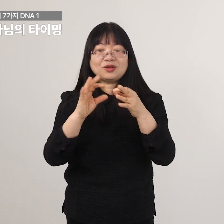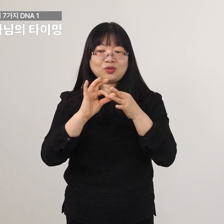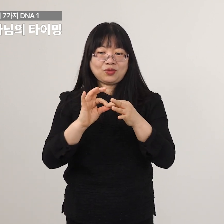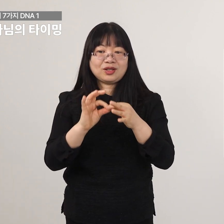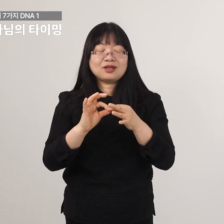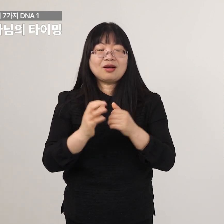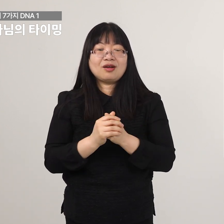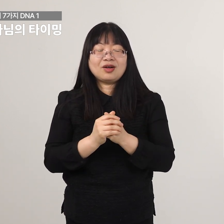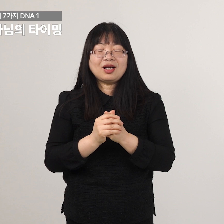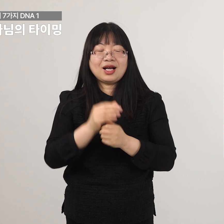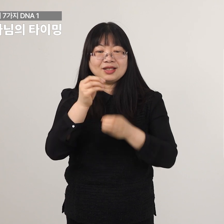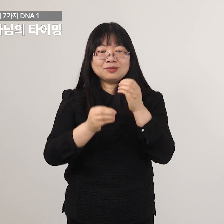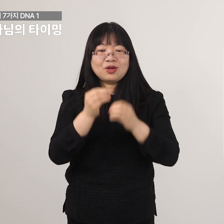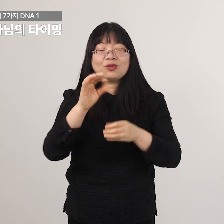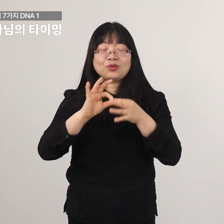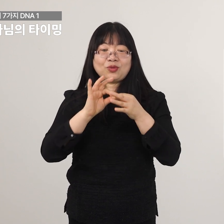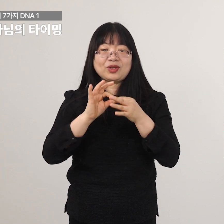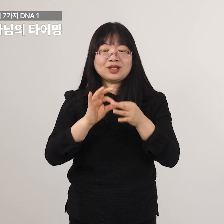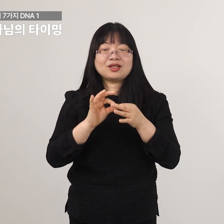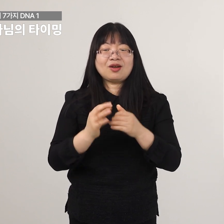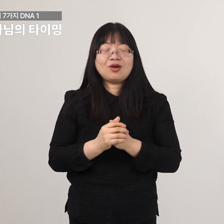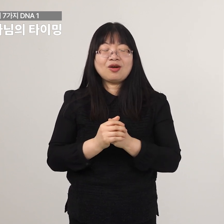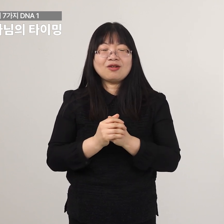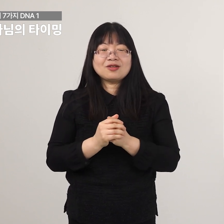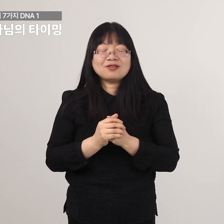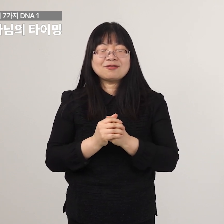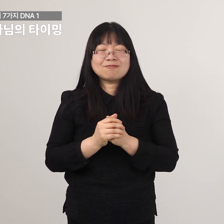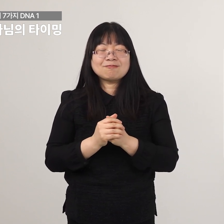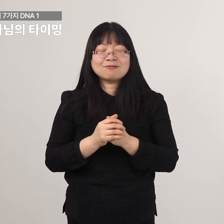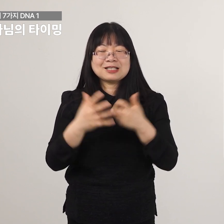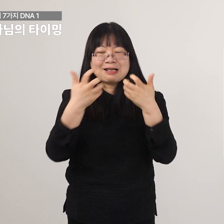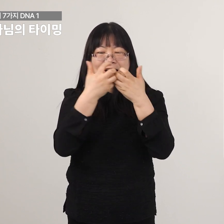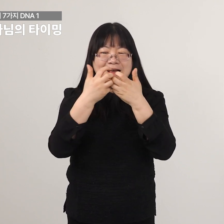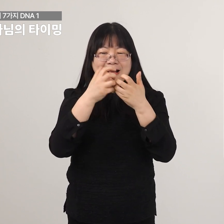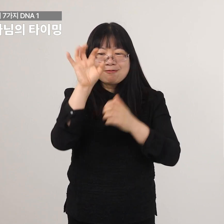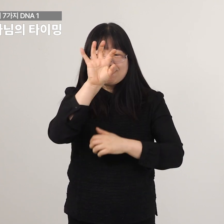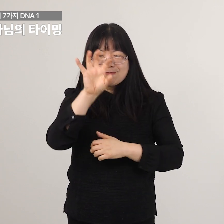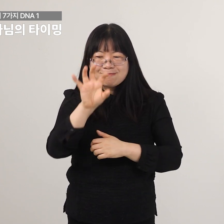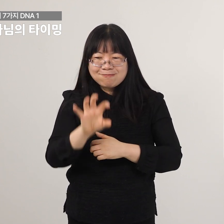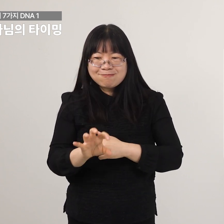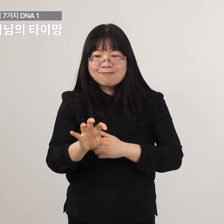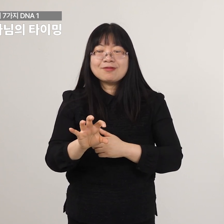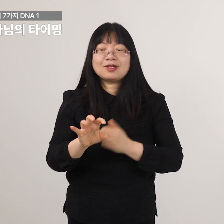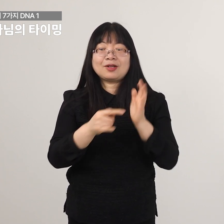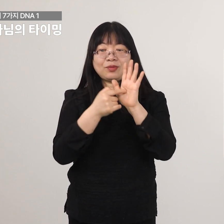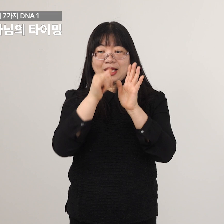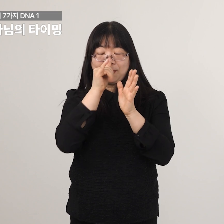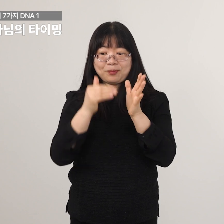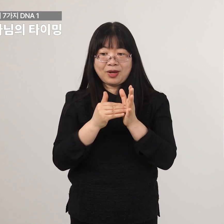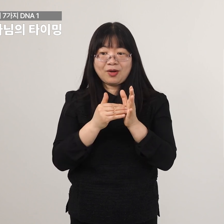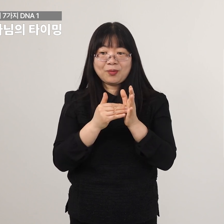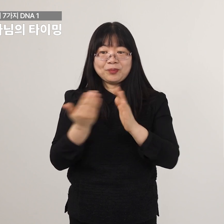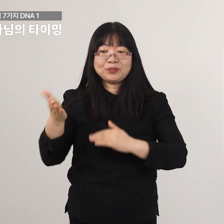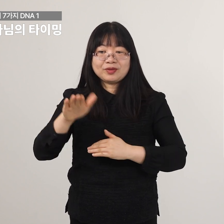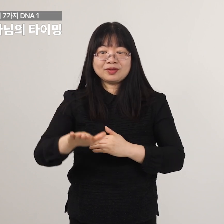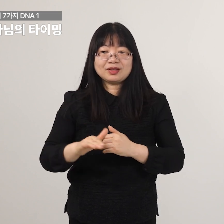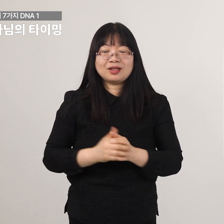통해서 시편을 통해서 빼곡하게 가리켰어요.